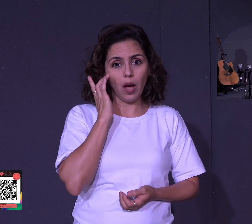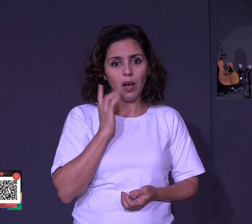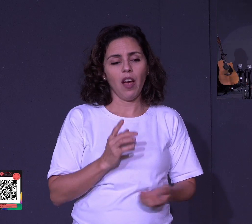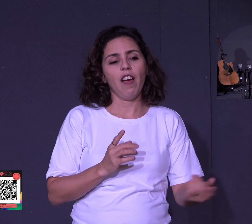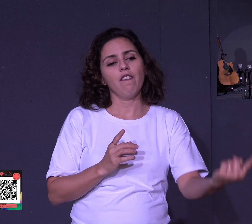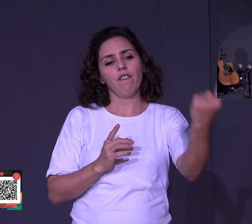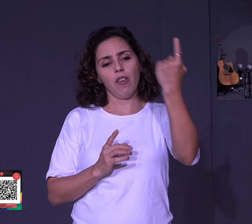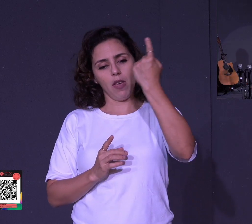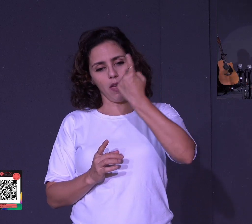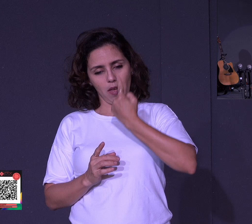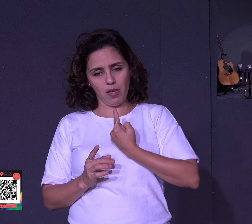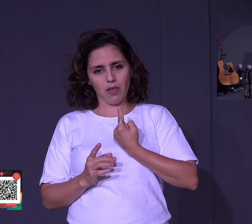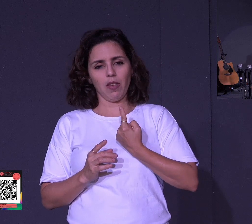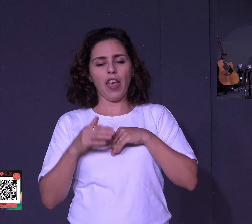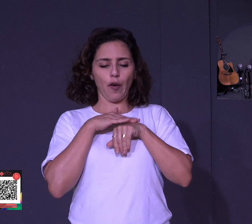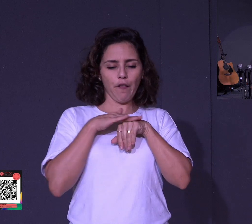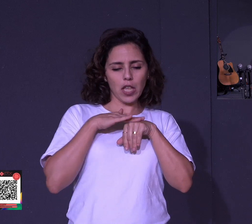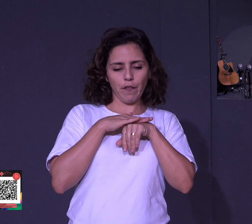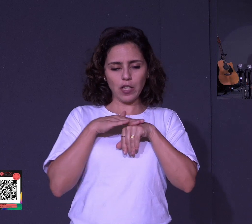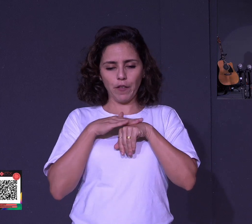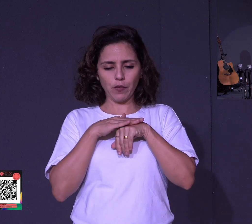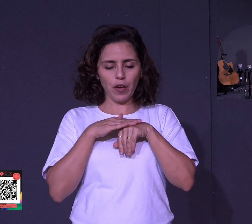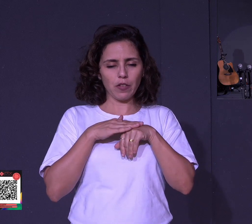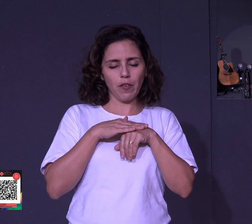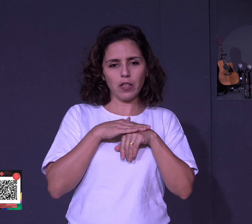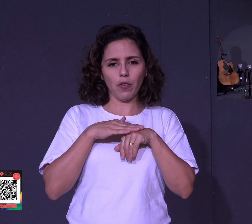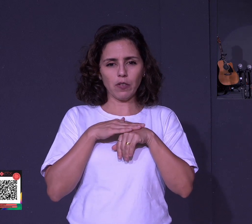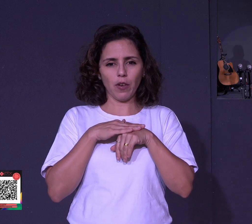José. Depois ele vai falar de você.